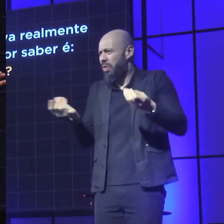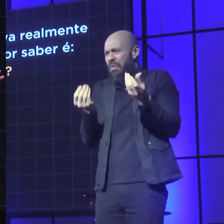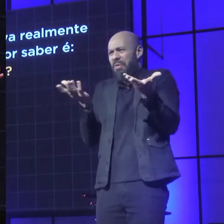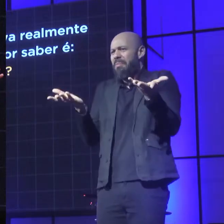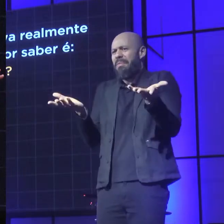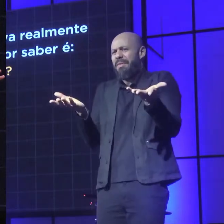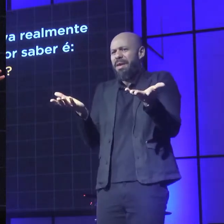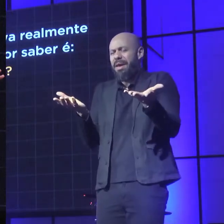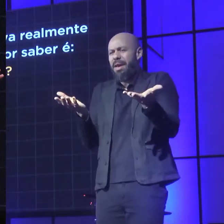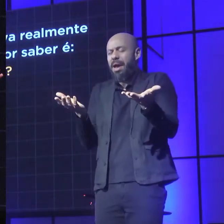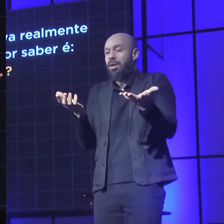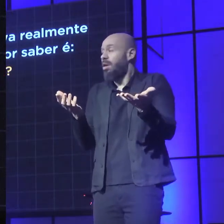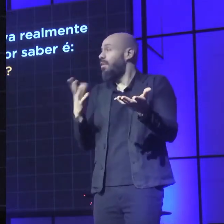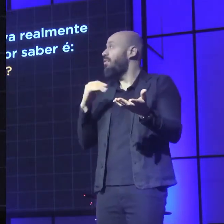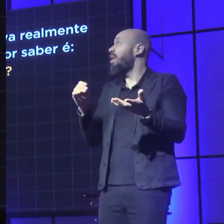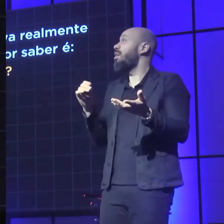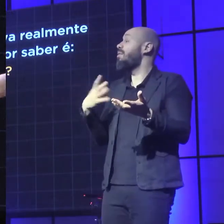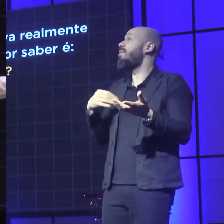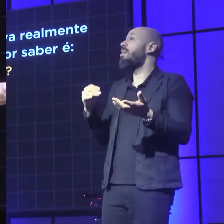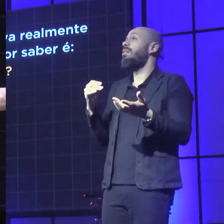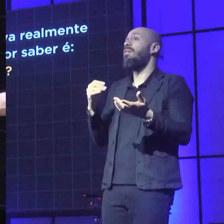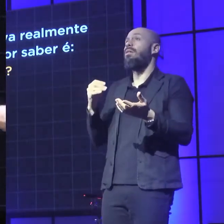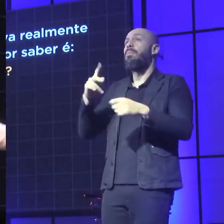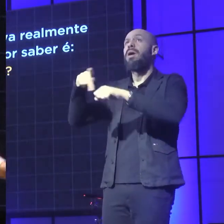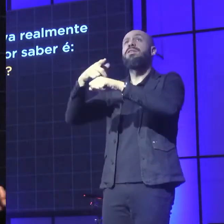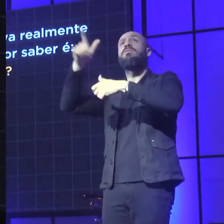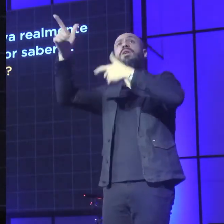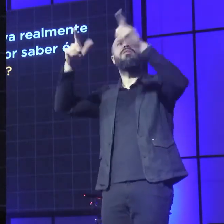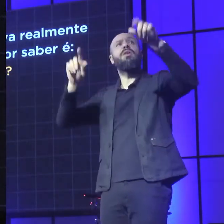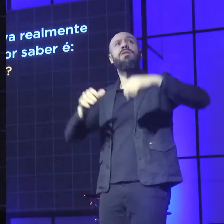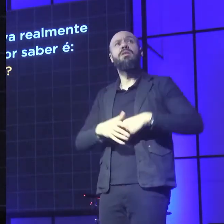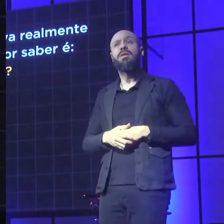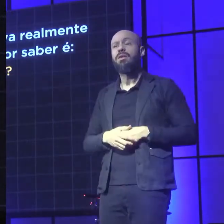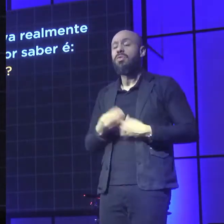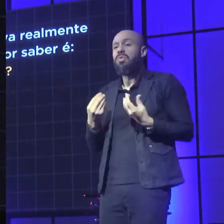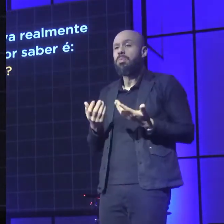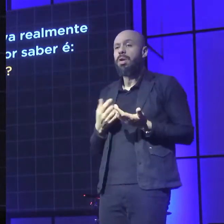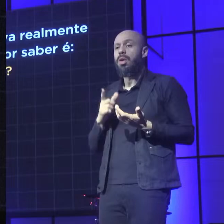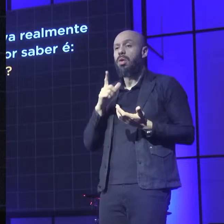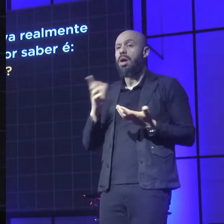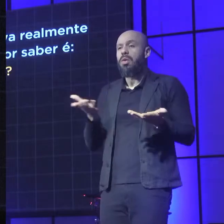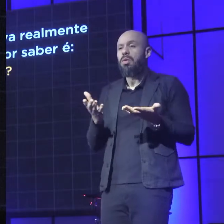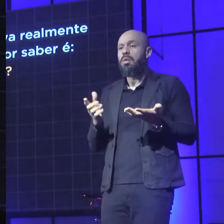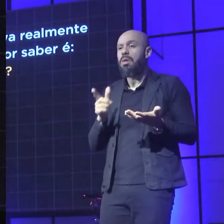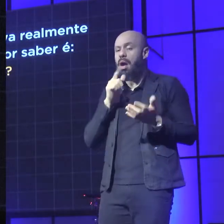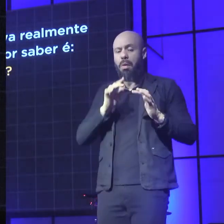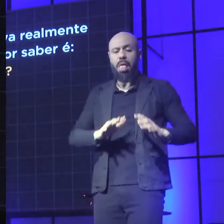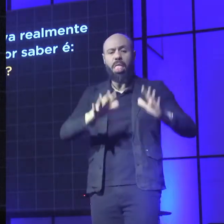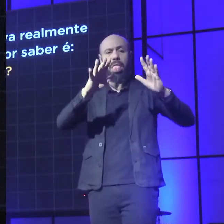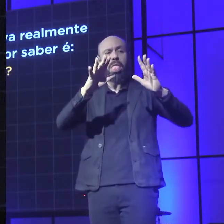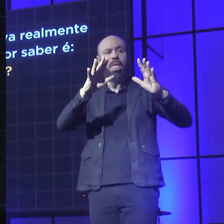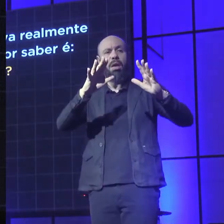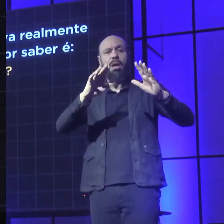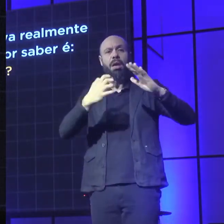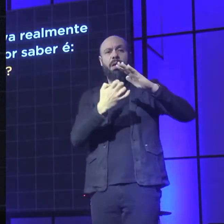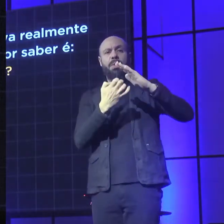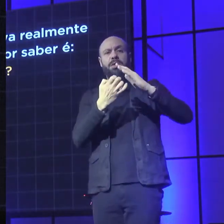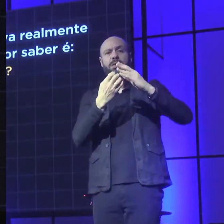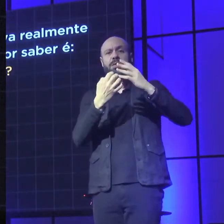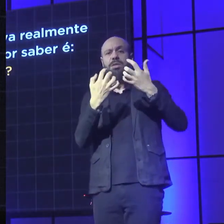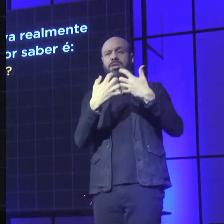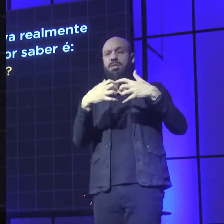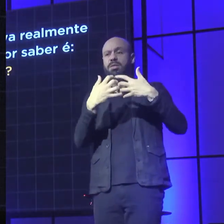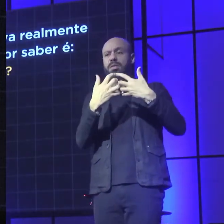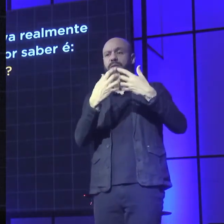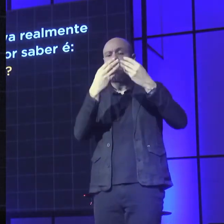verdade não subsistiu a uma enchente. Era isso que Nicodemos estava procurando, era